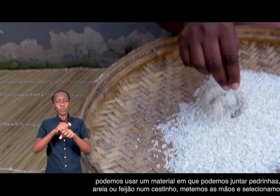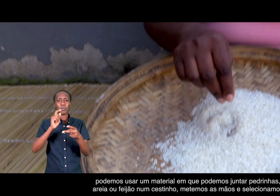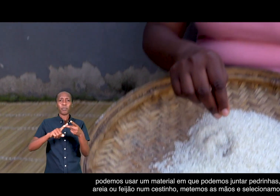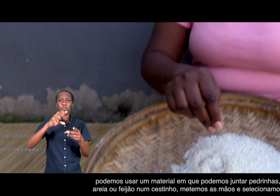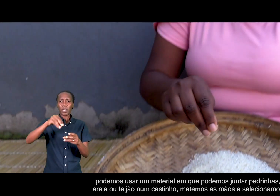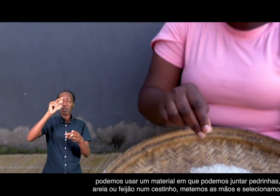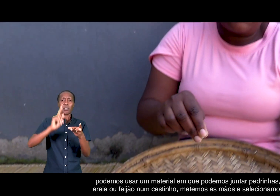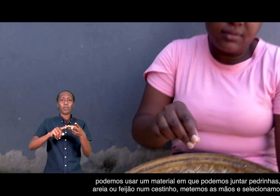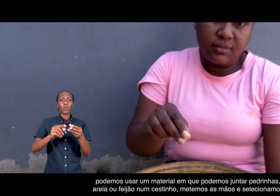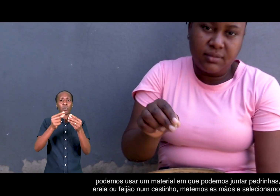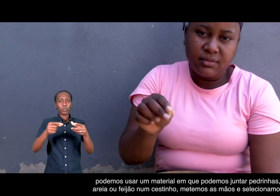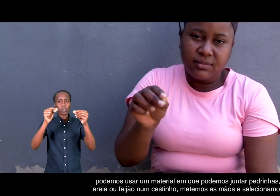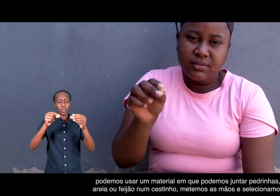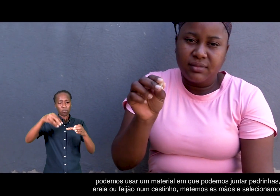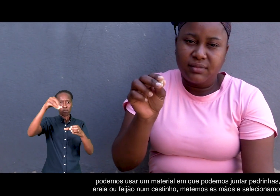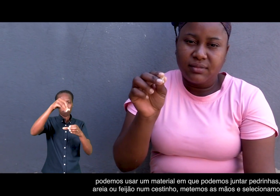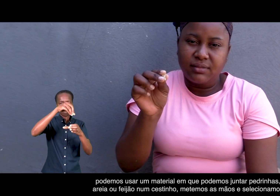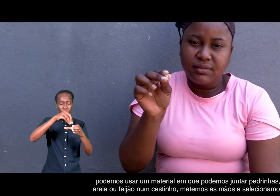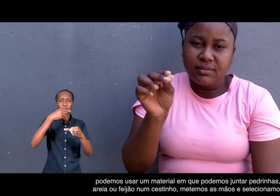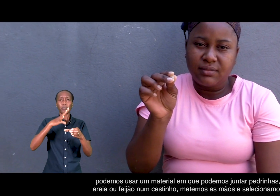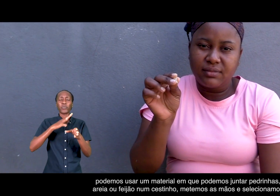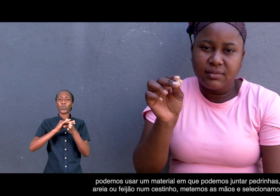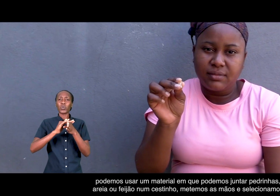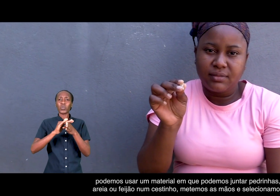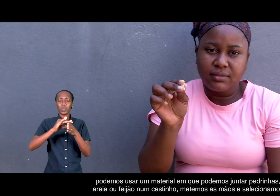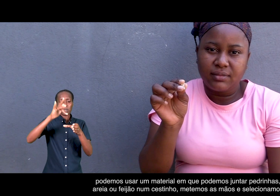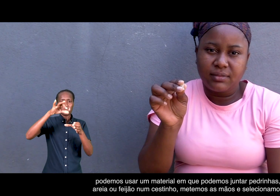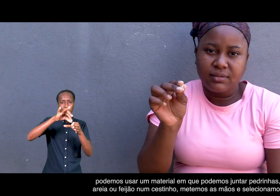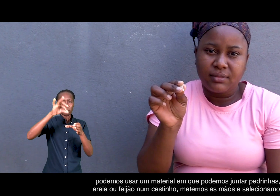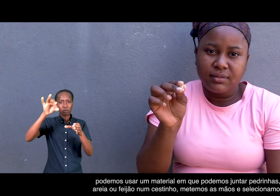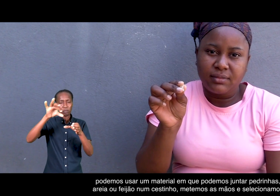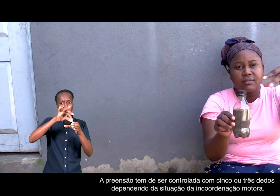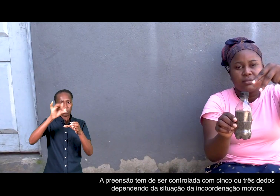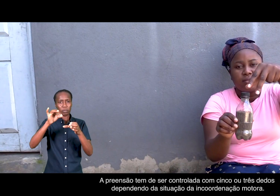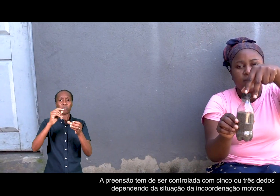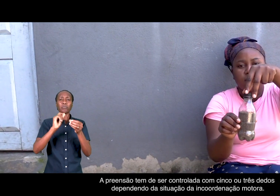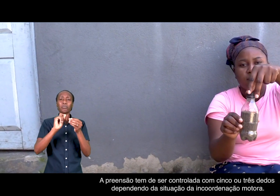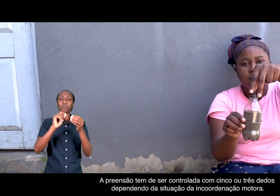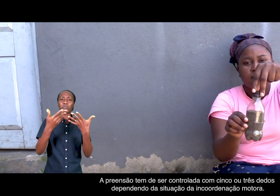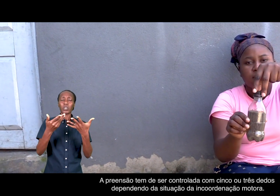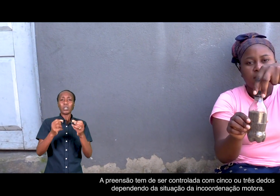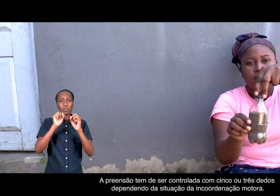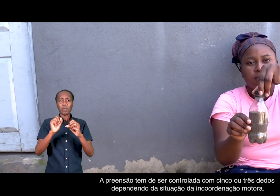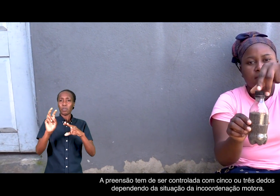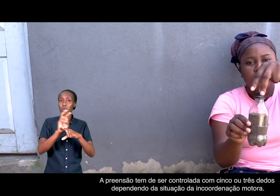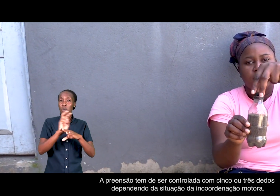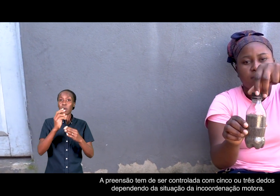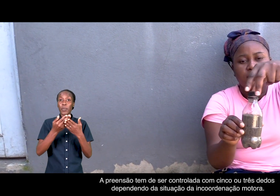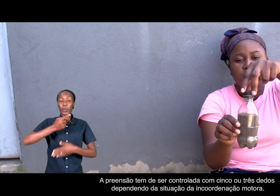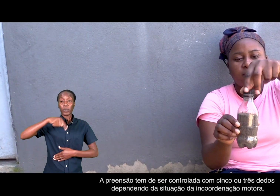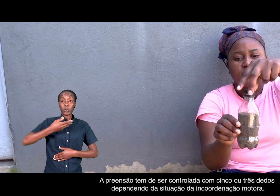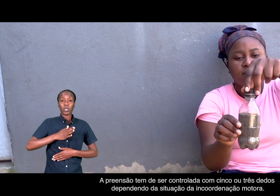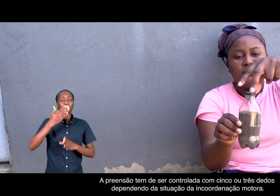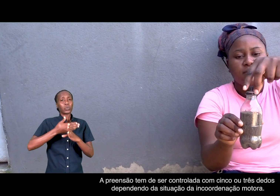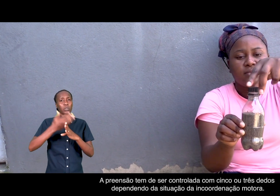ou feijão num cestinho e vamos metendo as mãos e aí vamos selecionando. E aí a preensão tem que ser controlada, porque nós